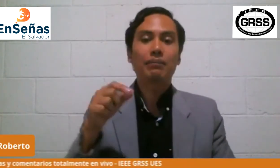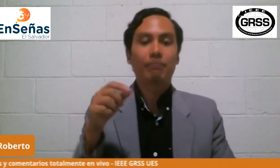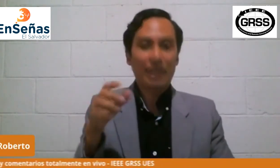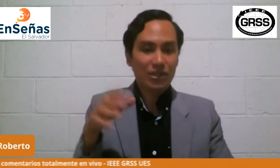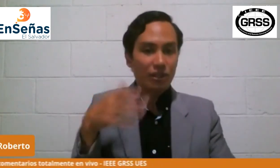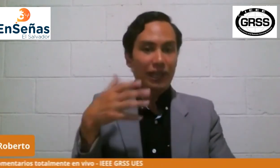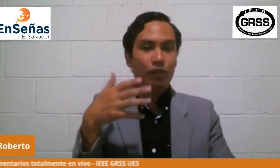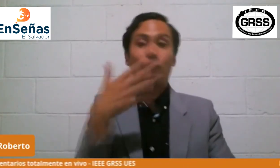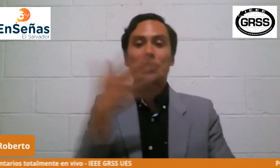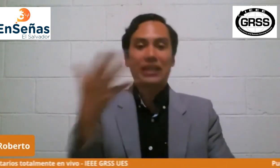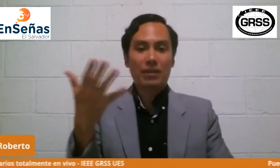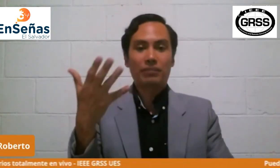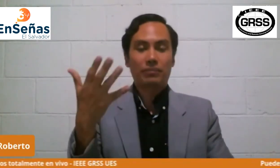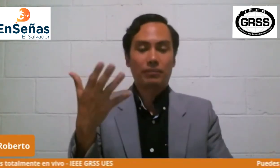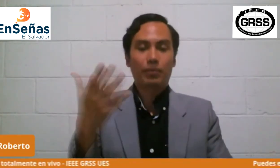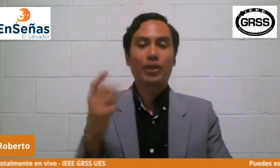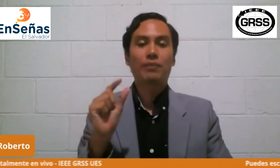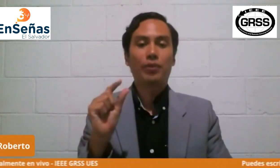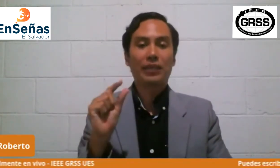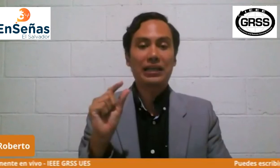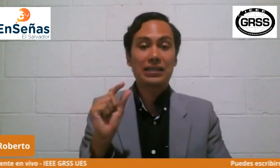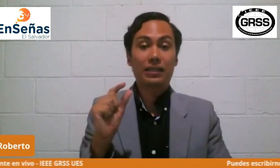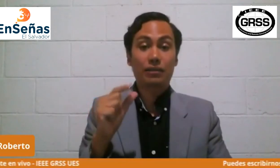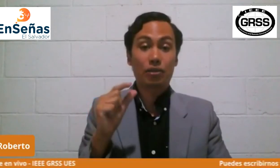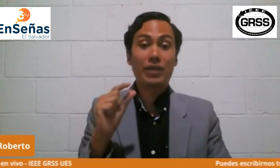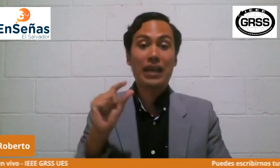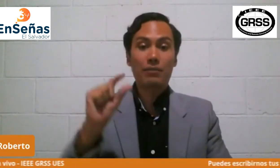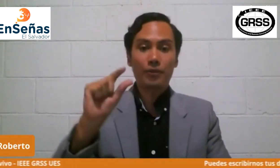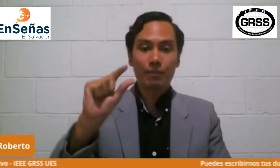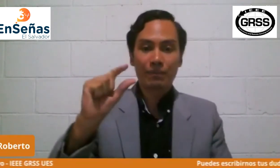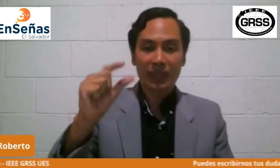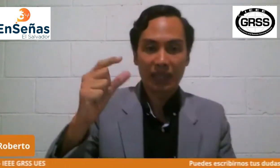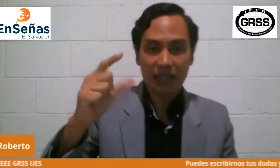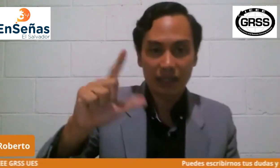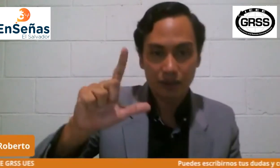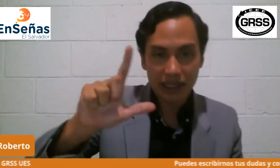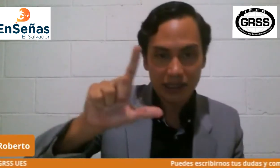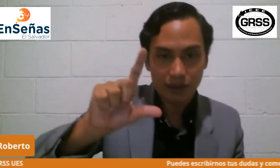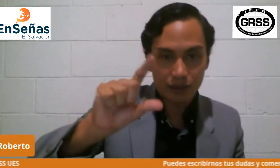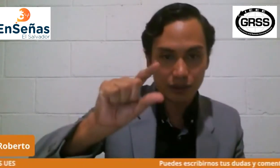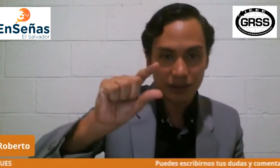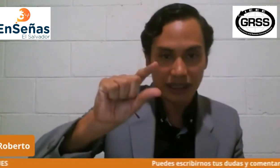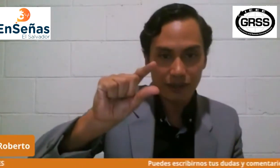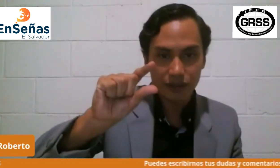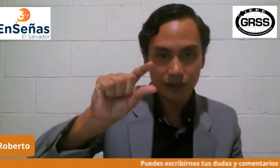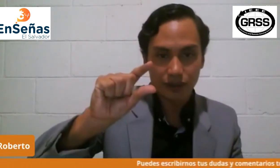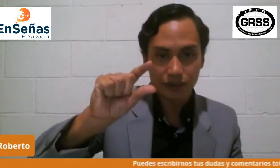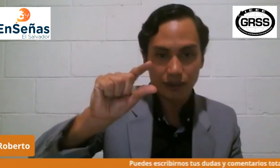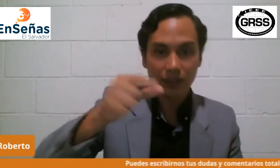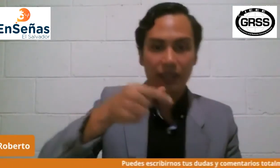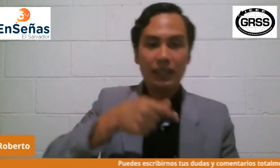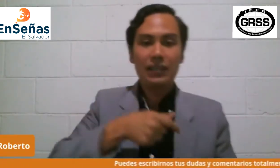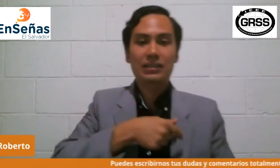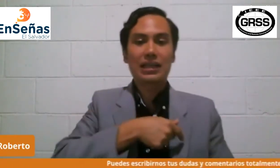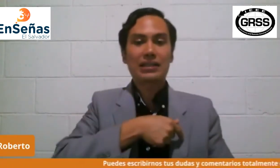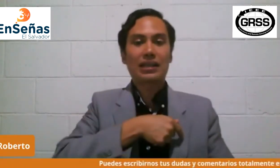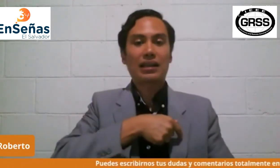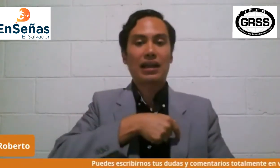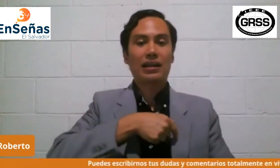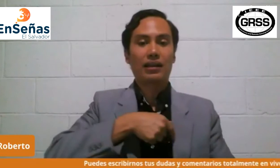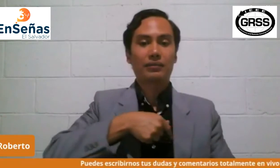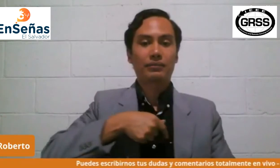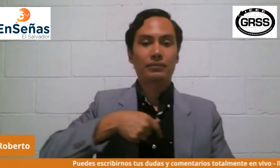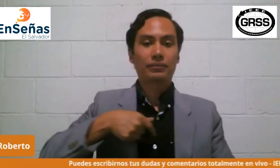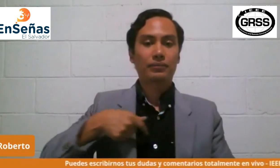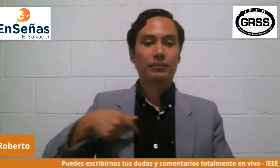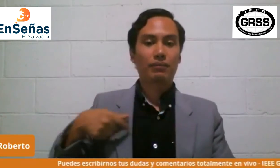y mencionar cómo se llaman. Por ejemplo, para decir yo me llamo, es con estos dos dedos y se hace